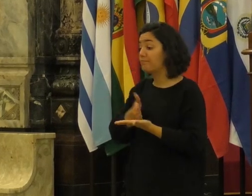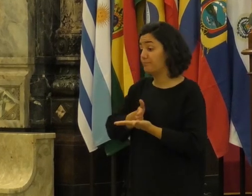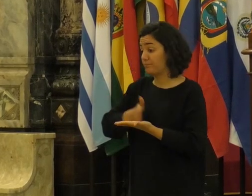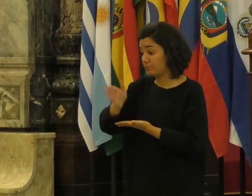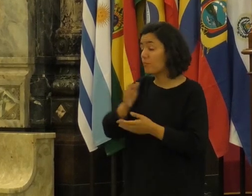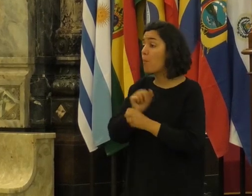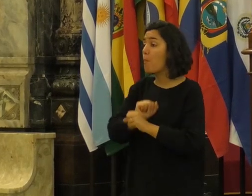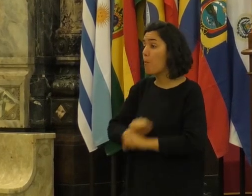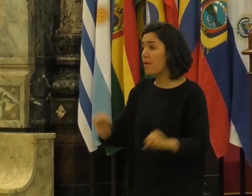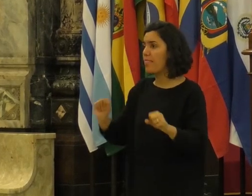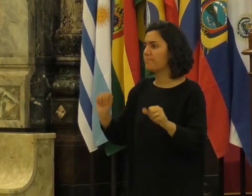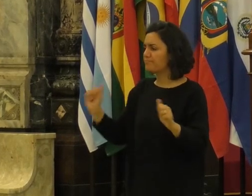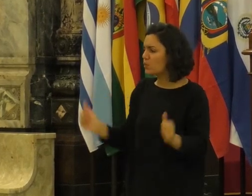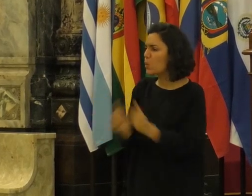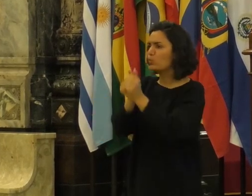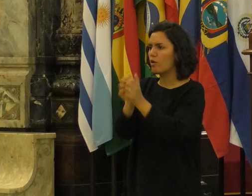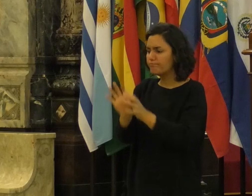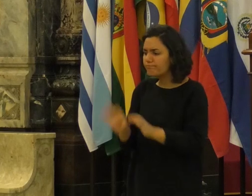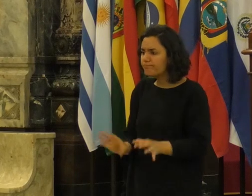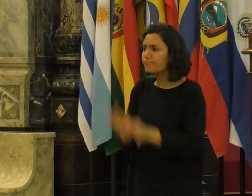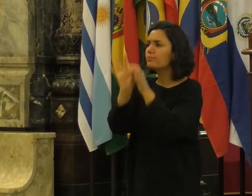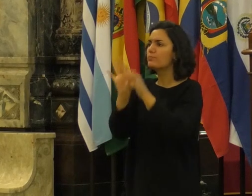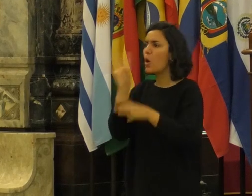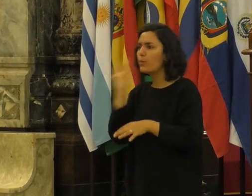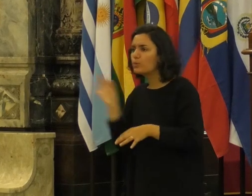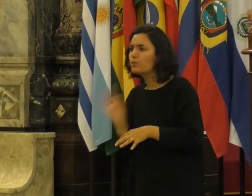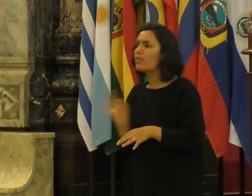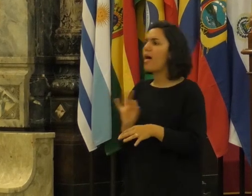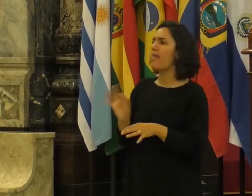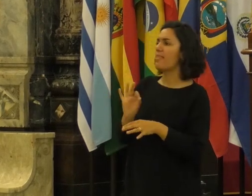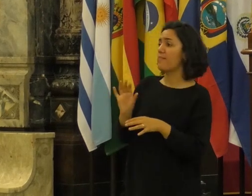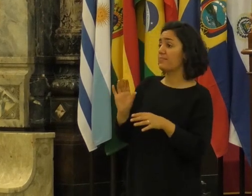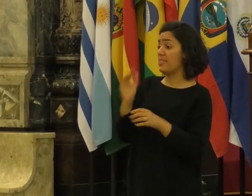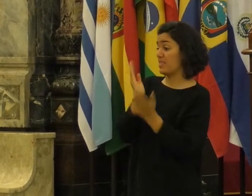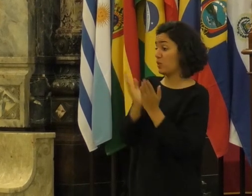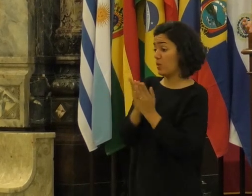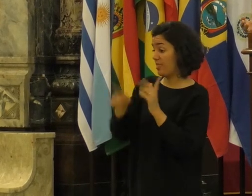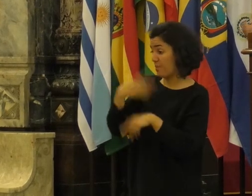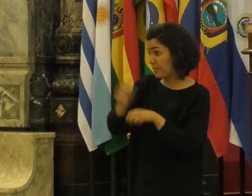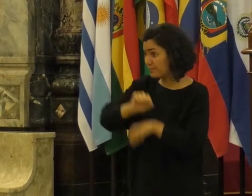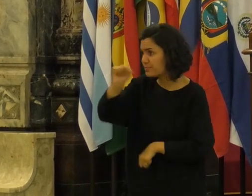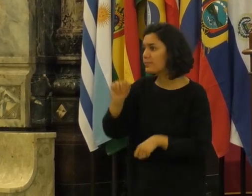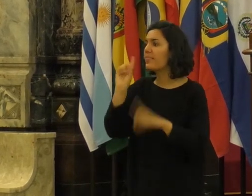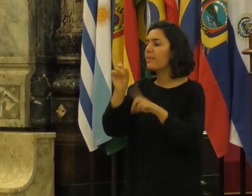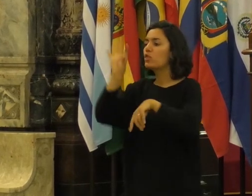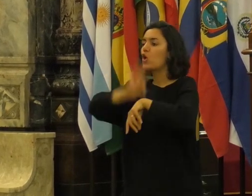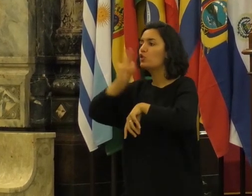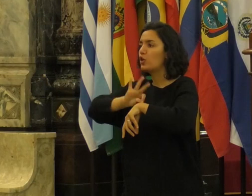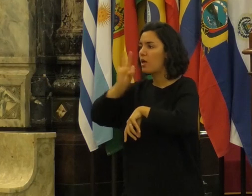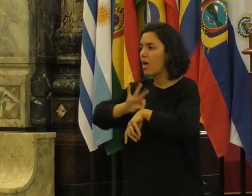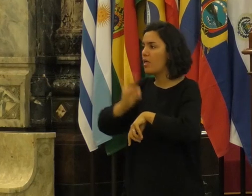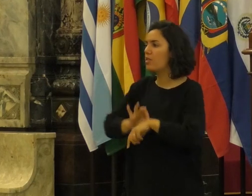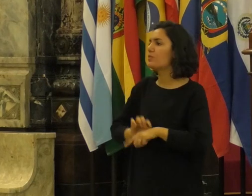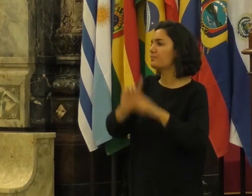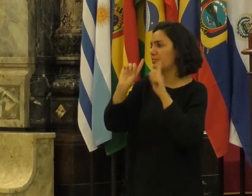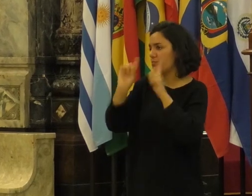permita engarzarnos todos, aprovechar las oportunidades que nos dan las maestrías, que nos dan los doctorados, que nos dan las